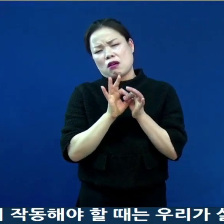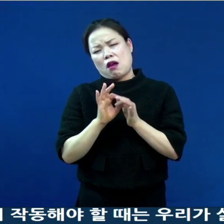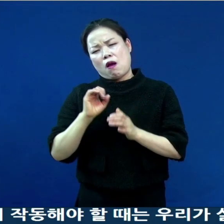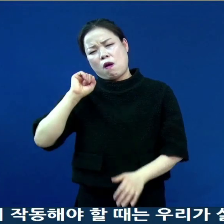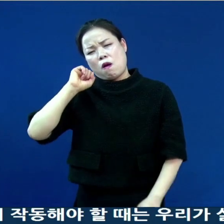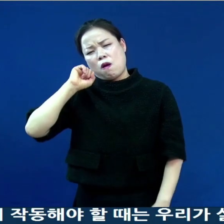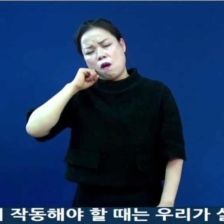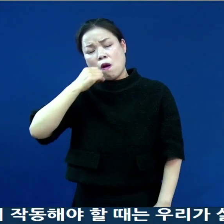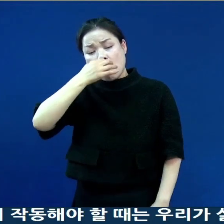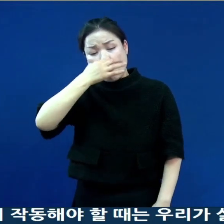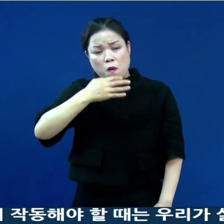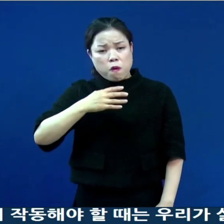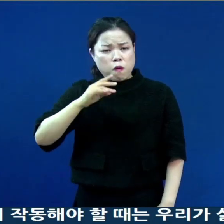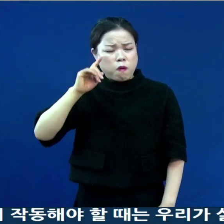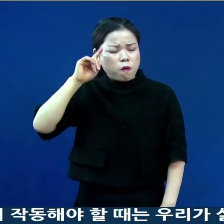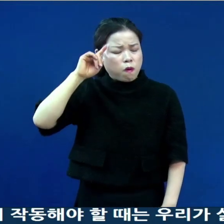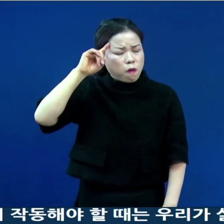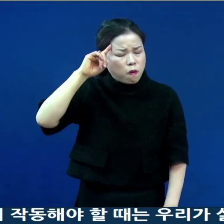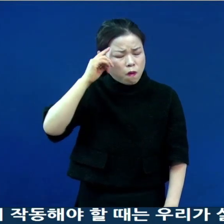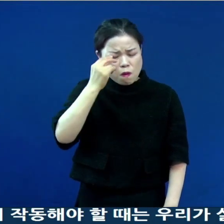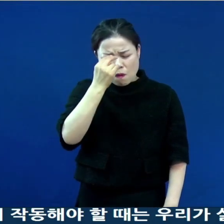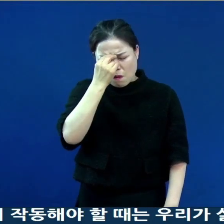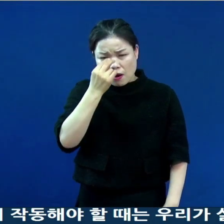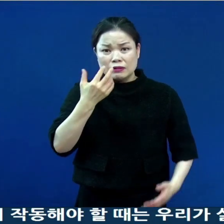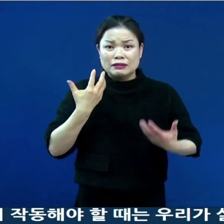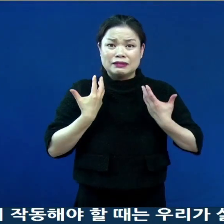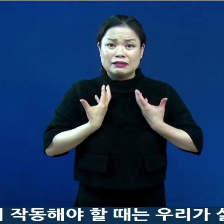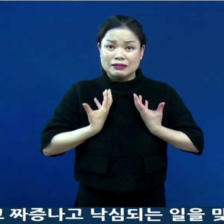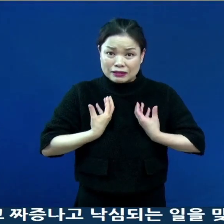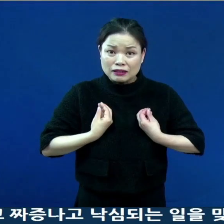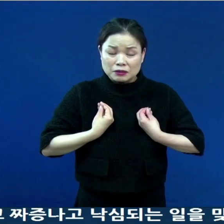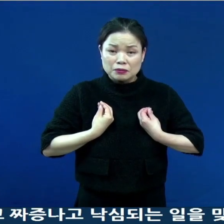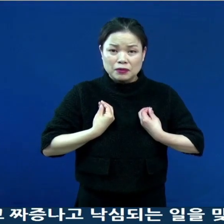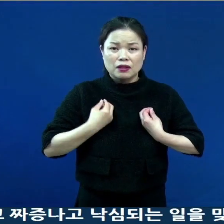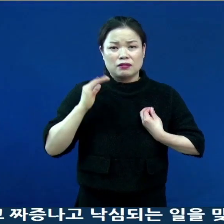어렵고 힘들고 짜증나고 낙심되는 상태에 머물러 있는 거죠.